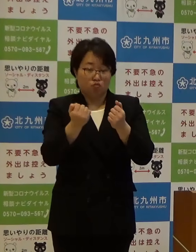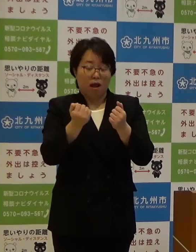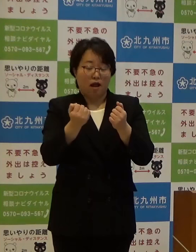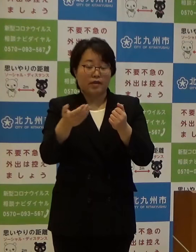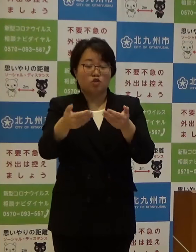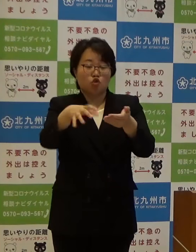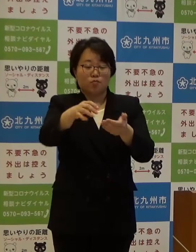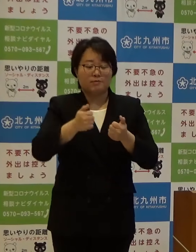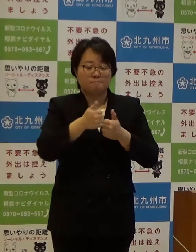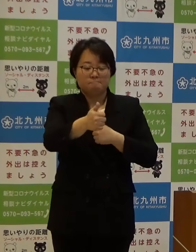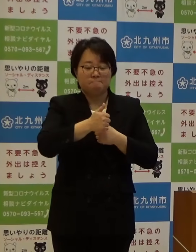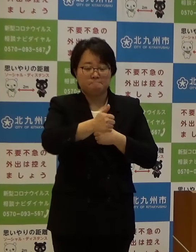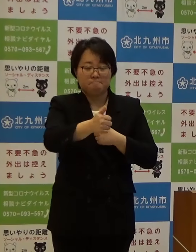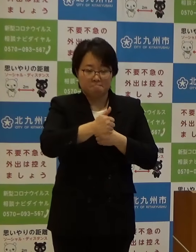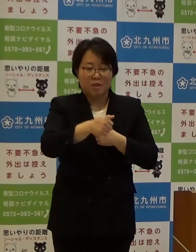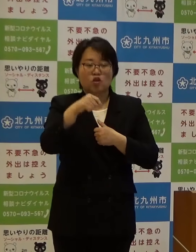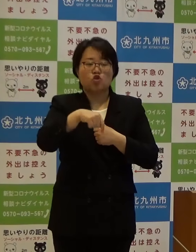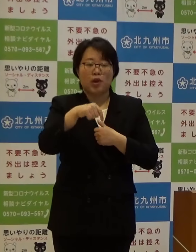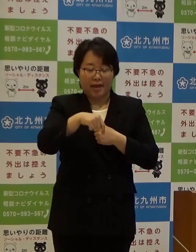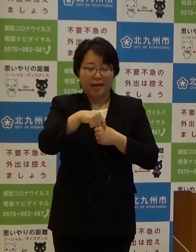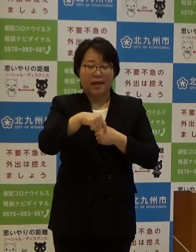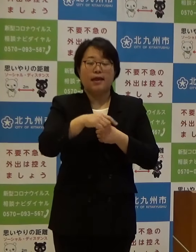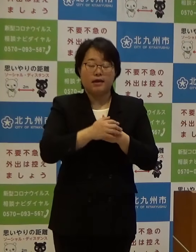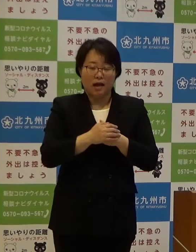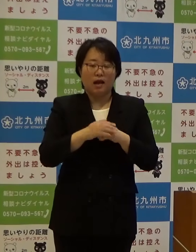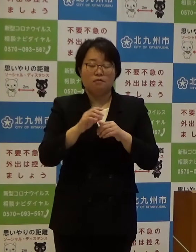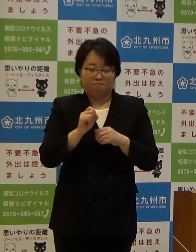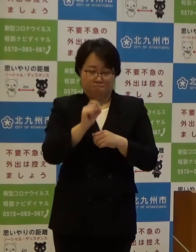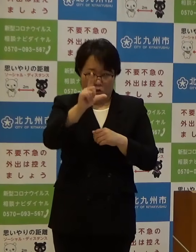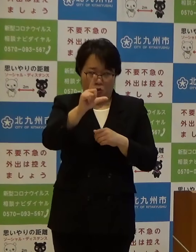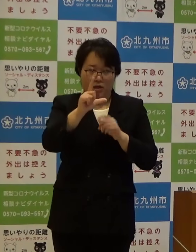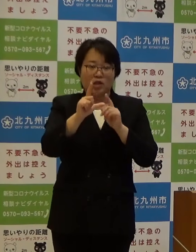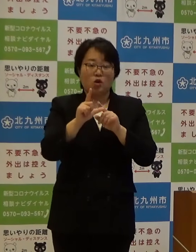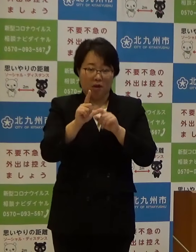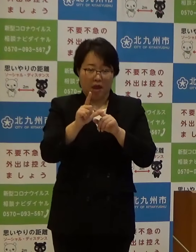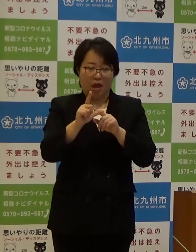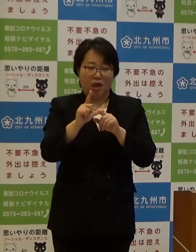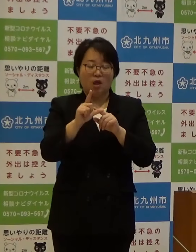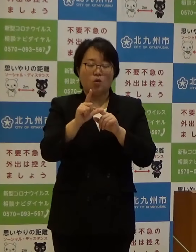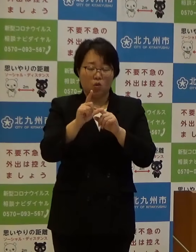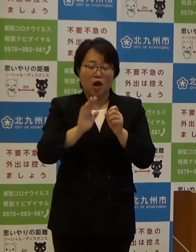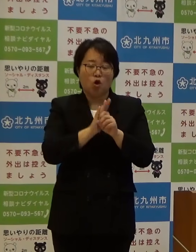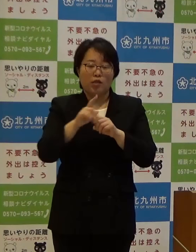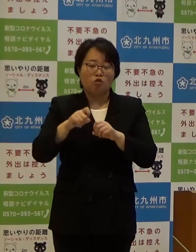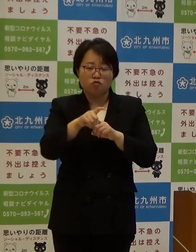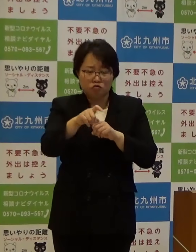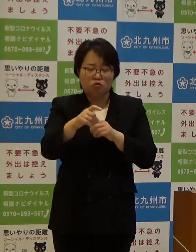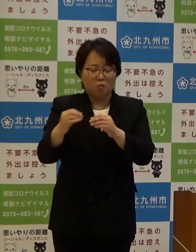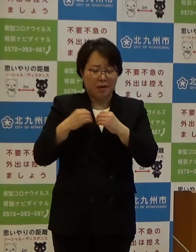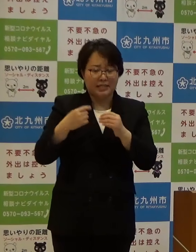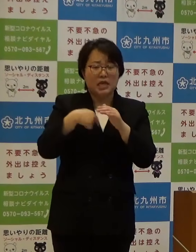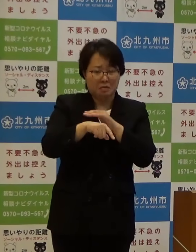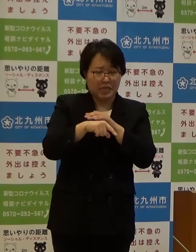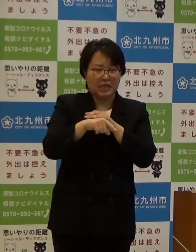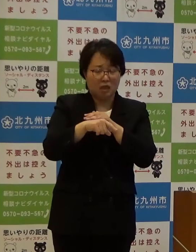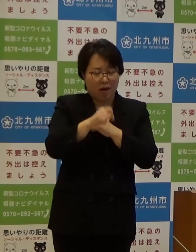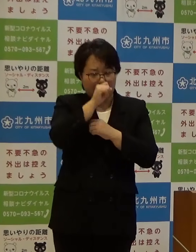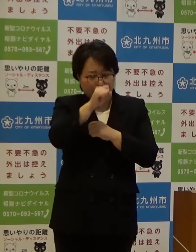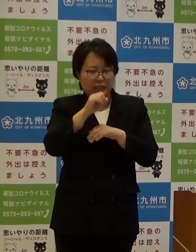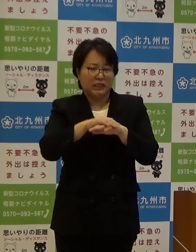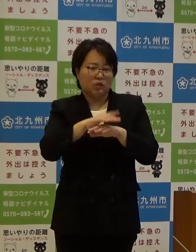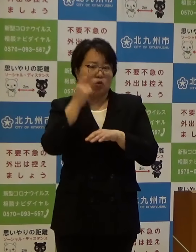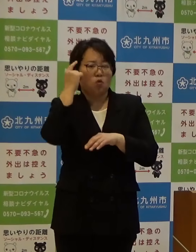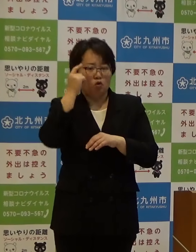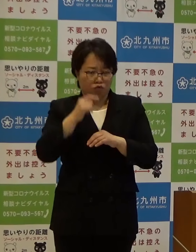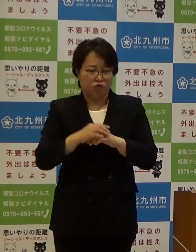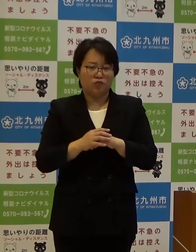環境政策上はそれが問題ありということでできる限り公共交通機関に変えるべきだという指摘を受けてきたんでありますが、現